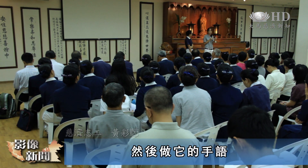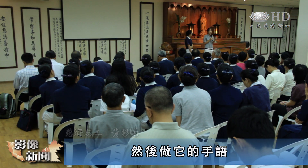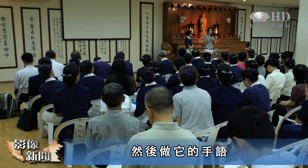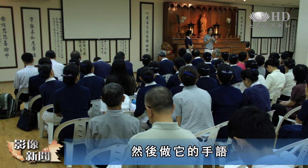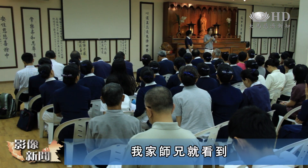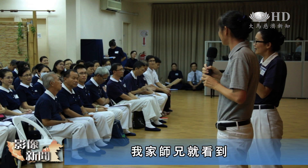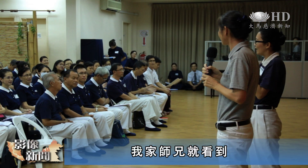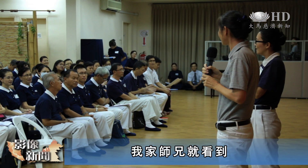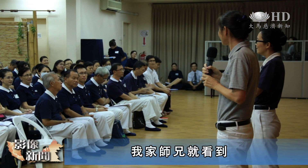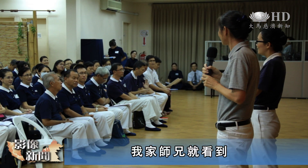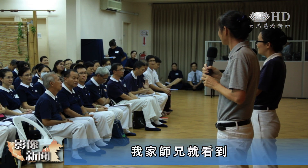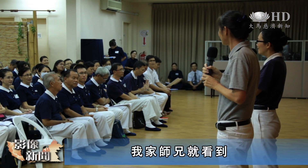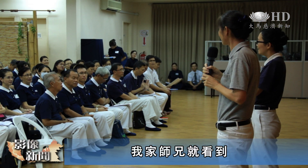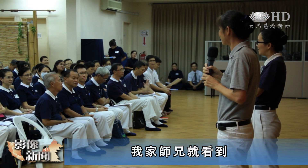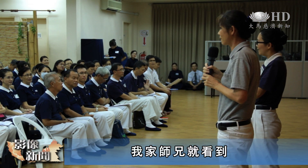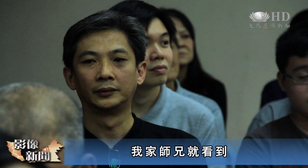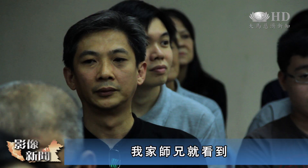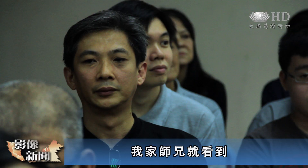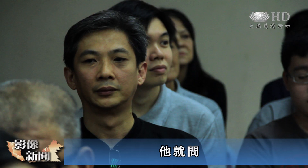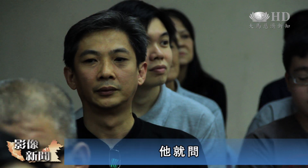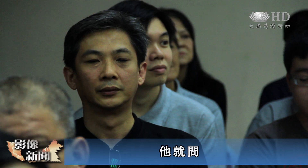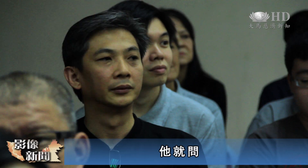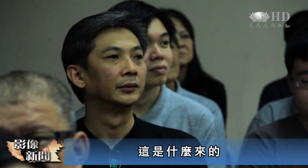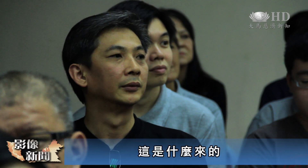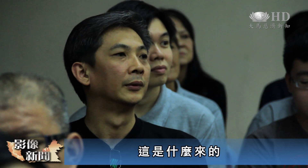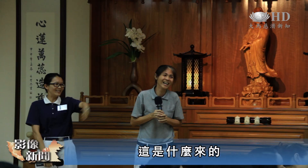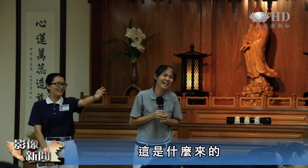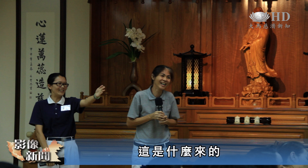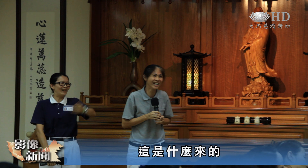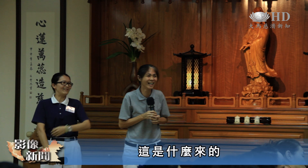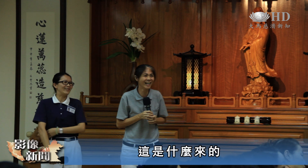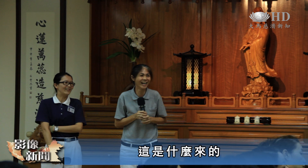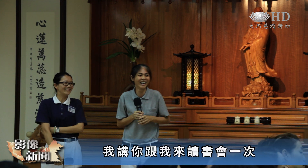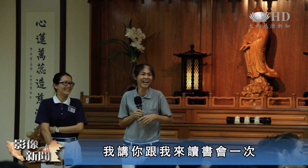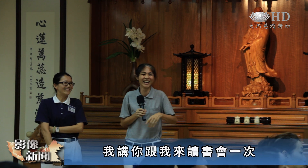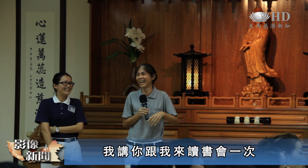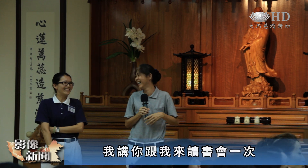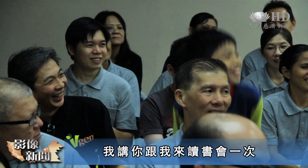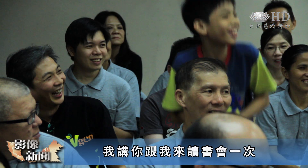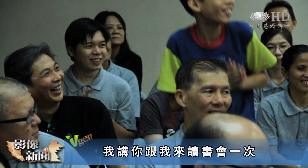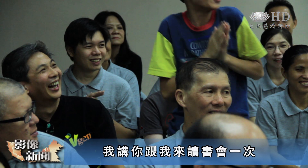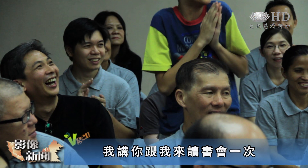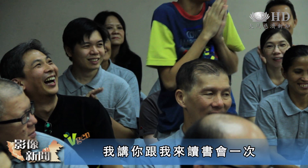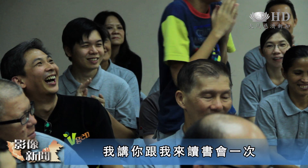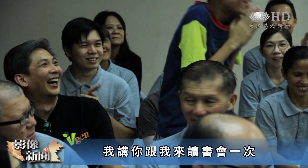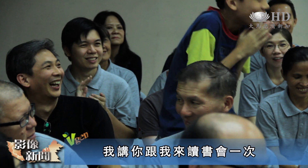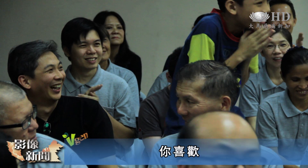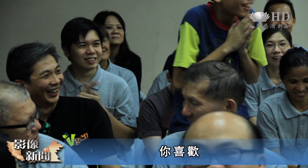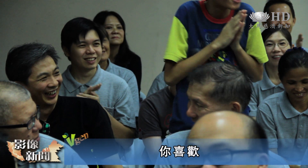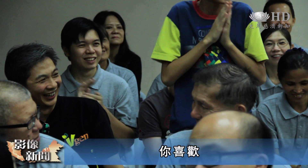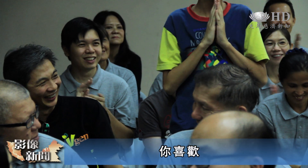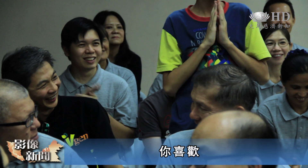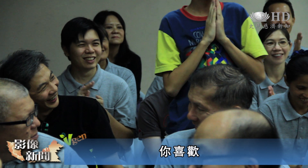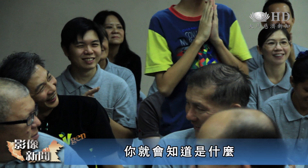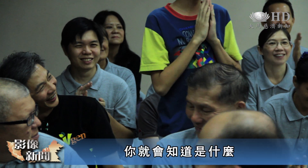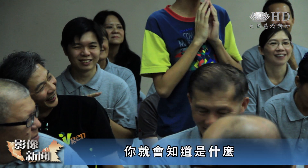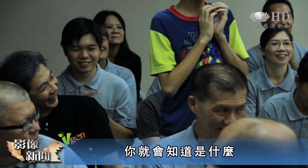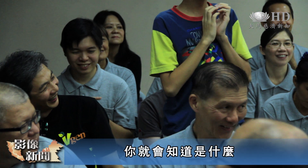语。我家师兄就看到，就问这是什么来的，讲你跟我来读书会一次，你喜欢你就会知道是什